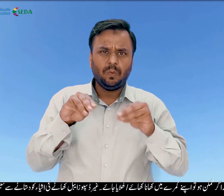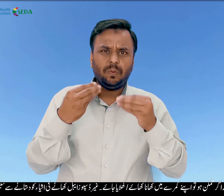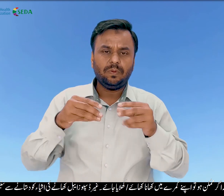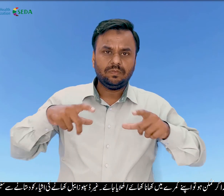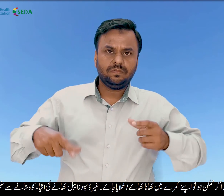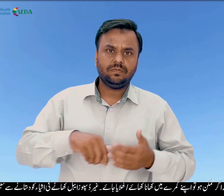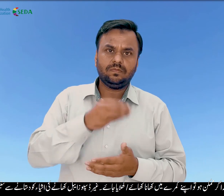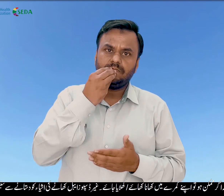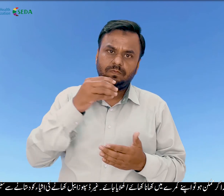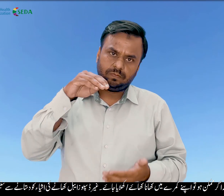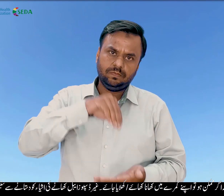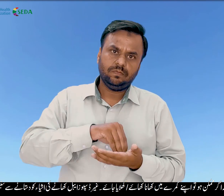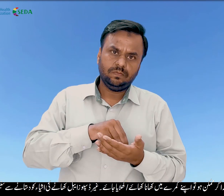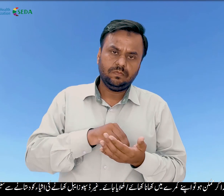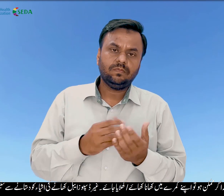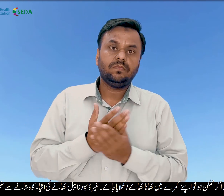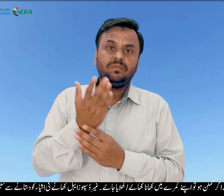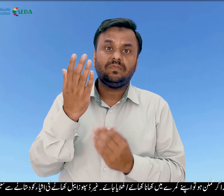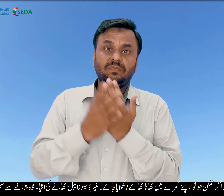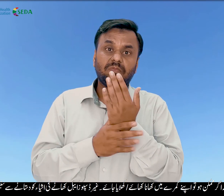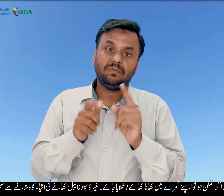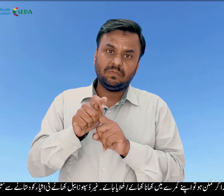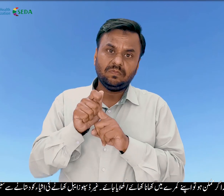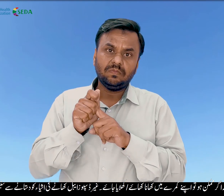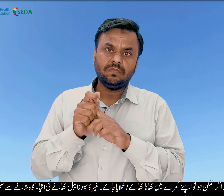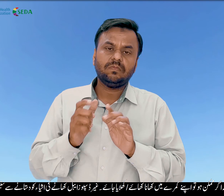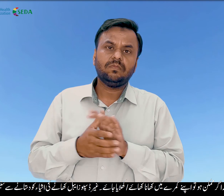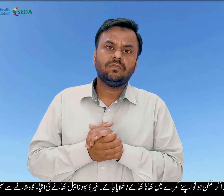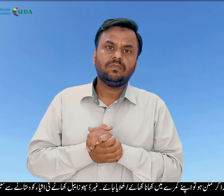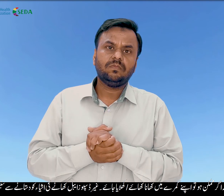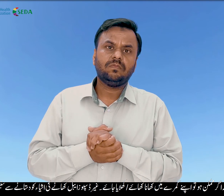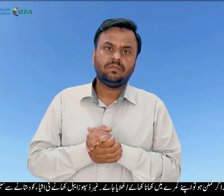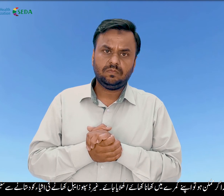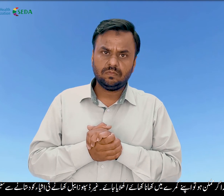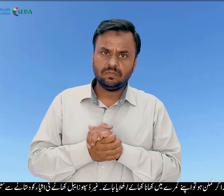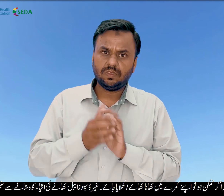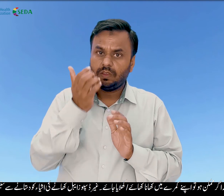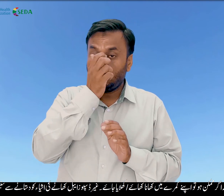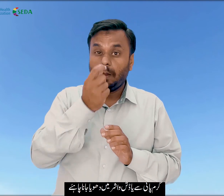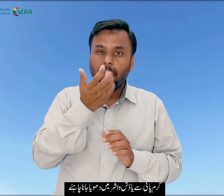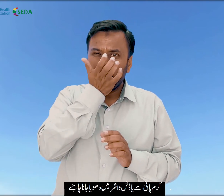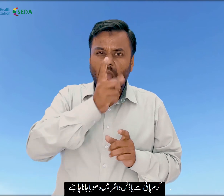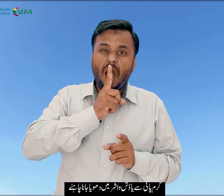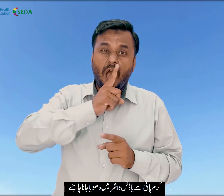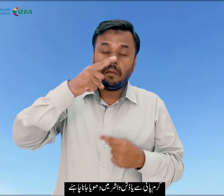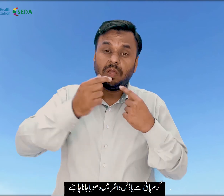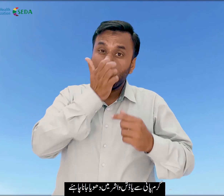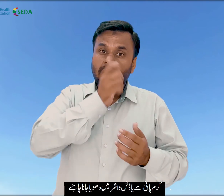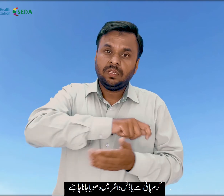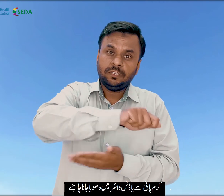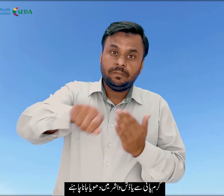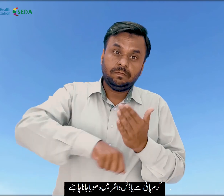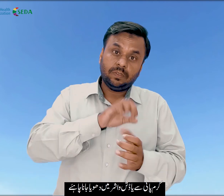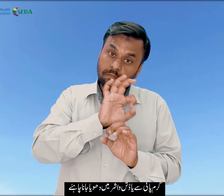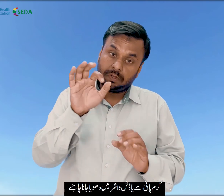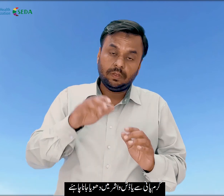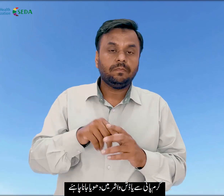ڈسپوزیبل کھانے کی اشیاء کو دستانے سے سنبھال کر گرم پانی سے یا ڈش واشر میں دھویا